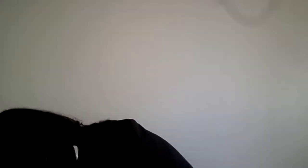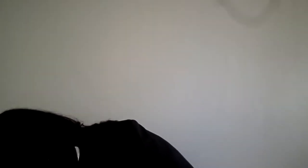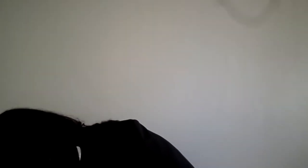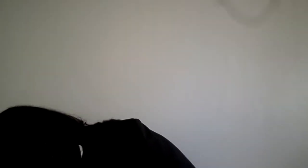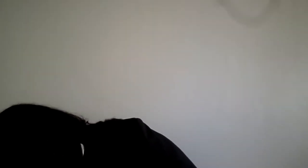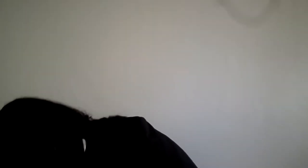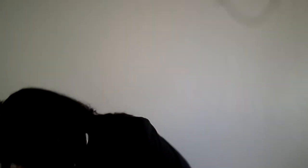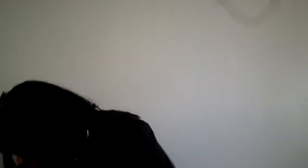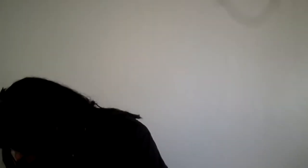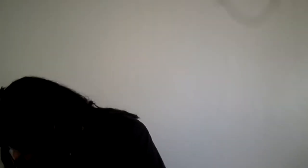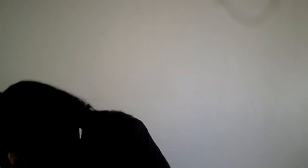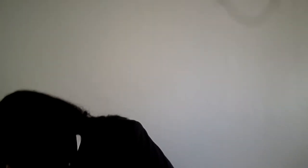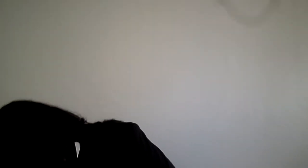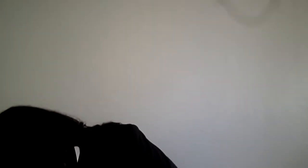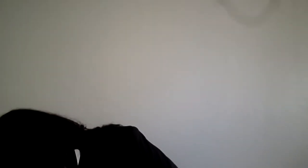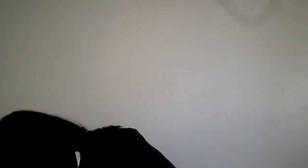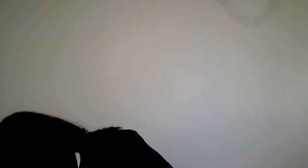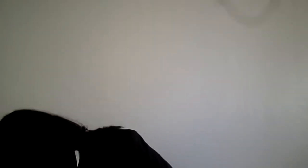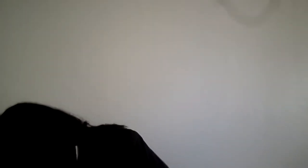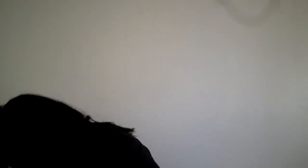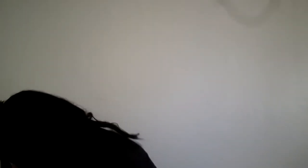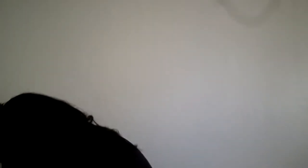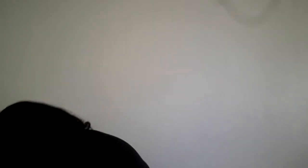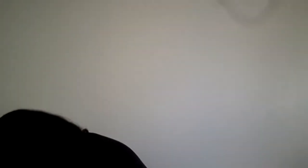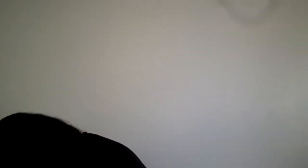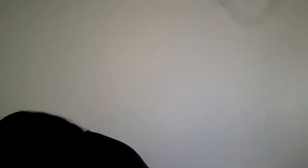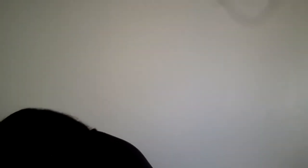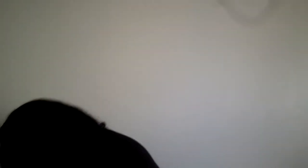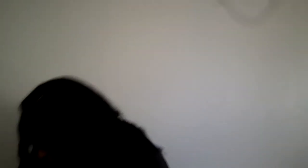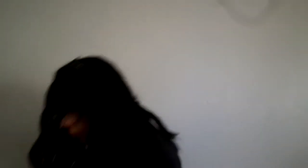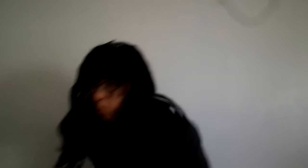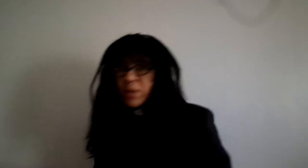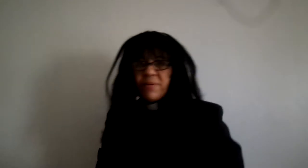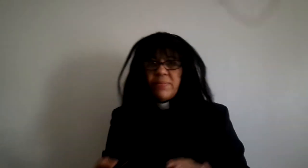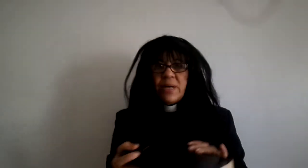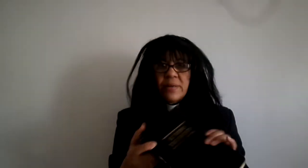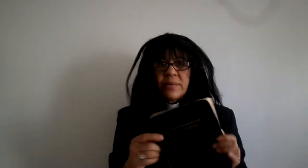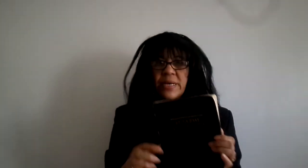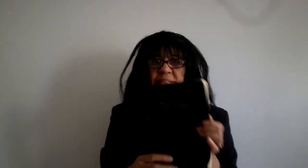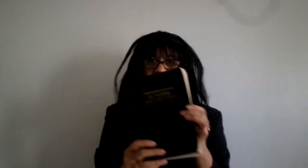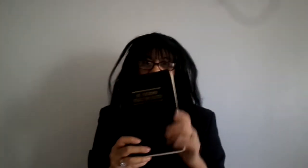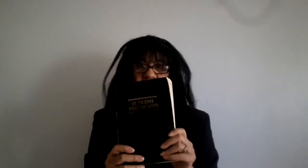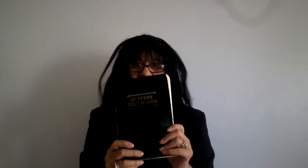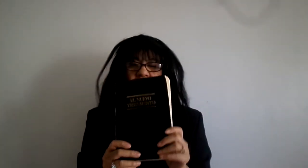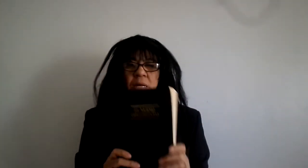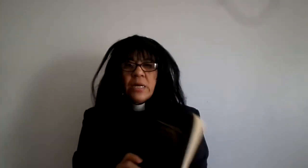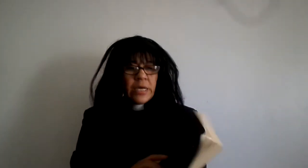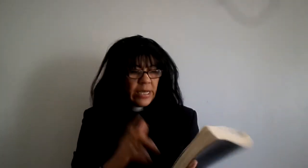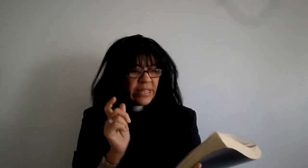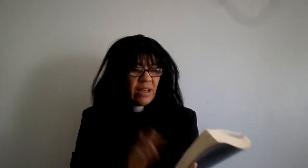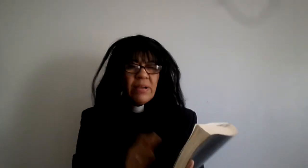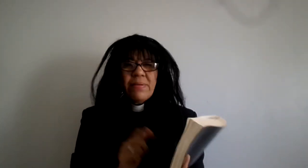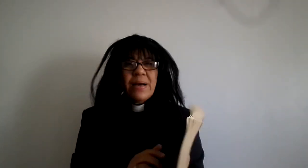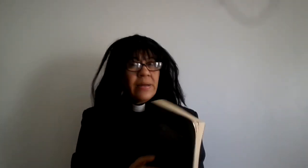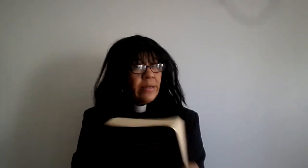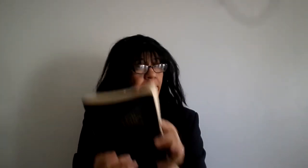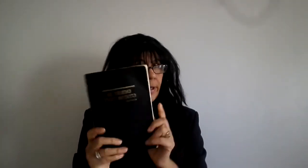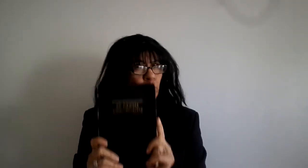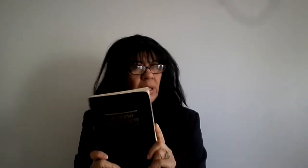Sucesivamente tenemos la palabra de Dios y tenemos una Biblia. Esta es la Biblia. Esta Biblia es una